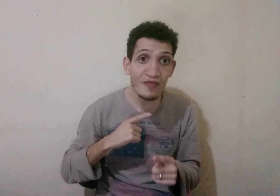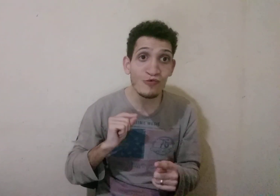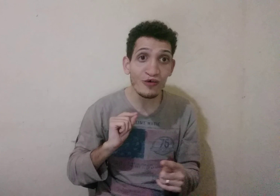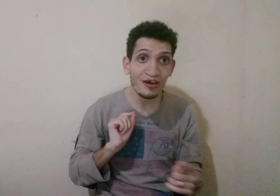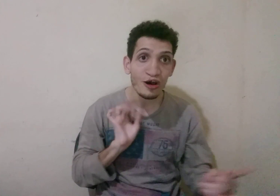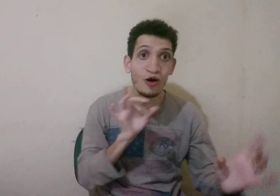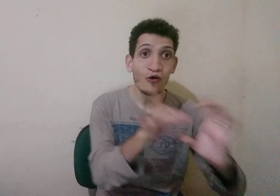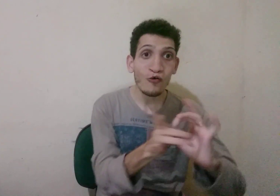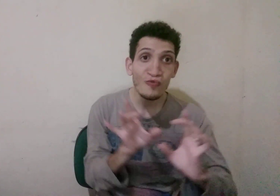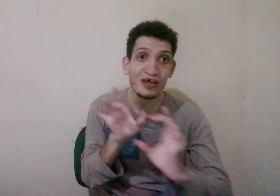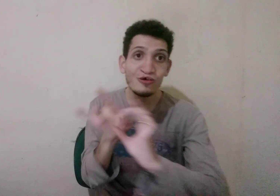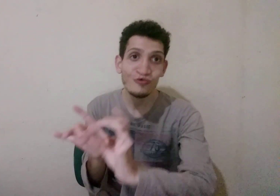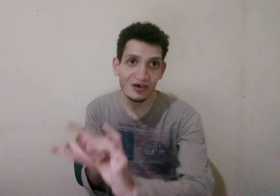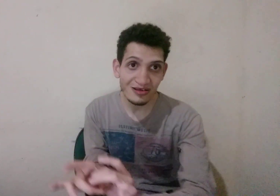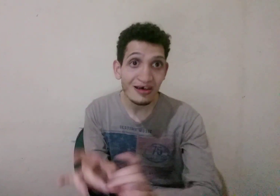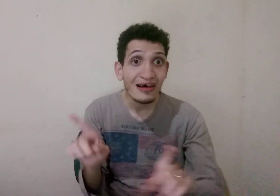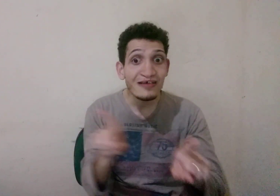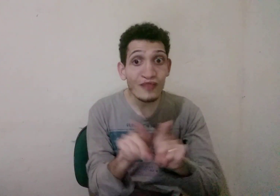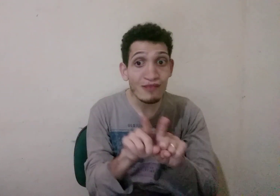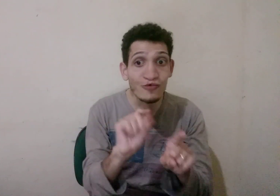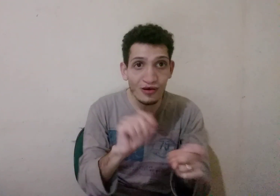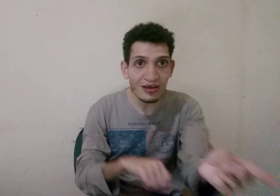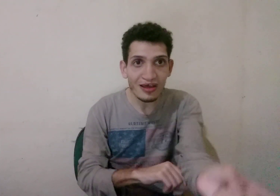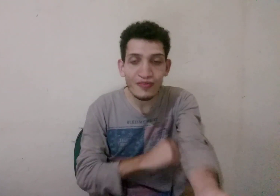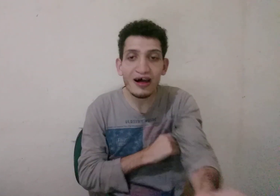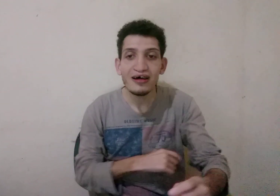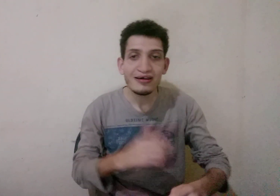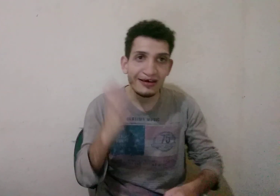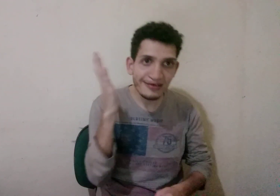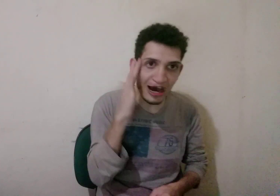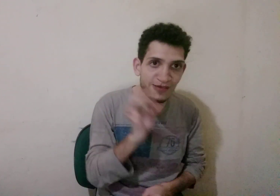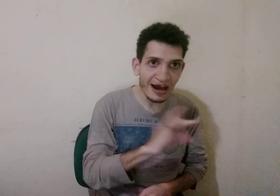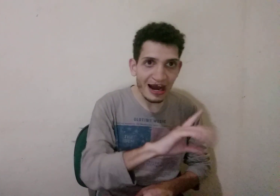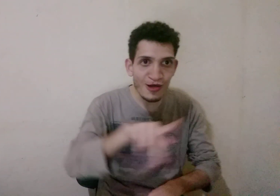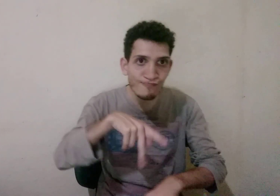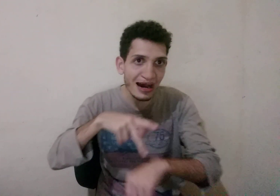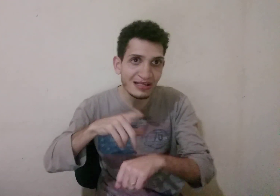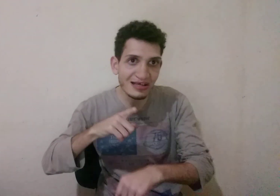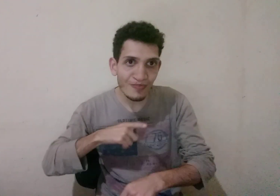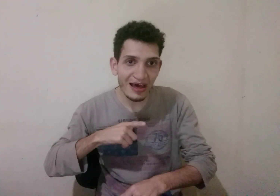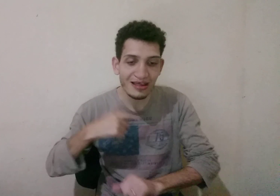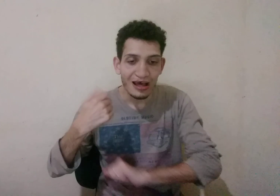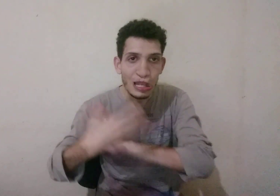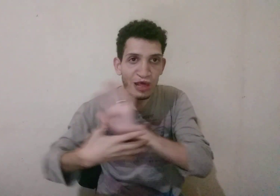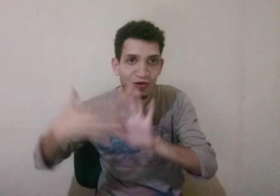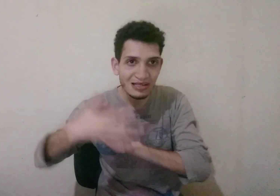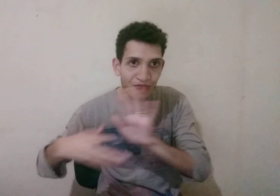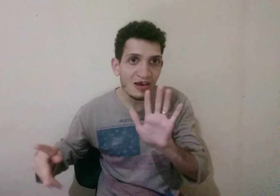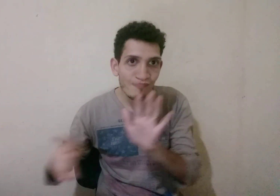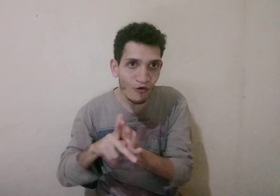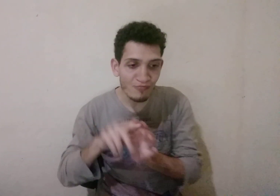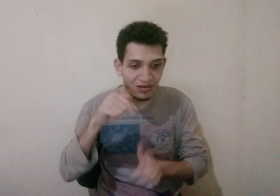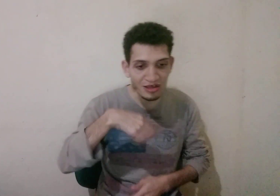teve o que? Conexões, e também o que? Né? Você sabe, cada país tem linhas de sinais próprias, e